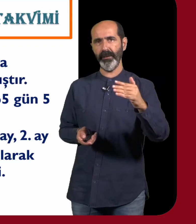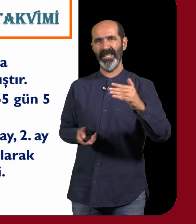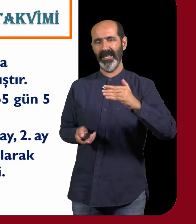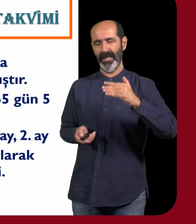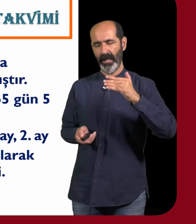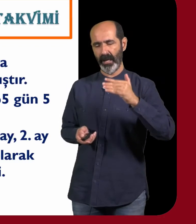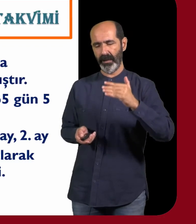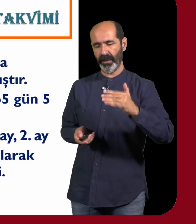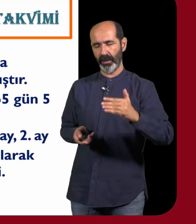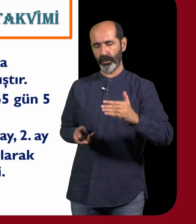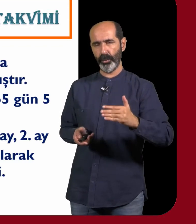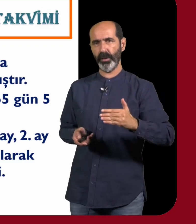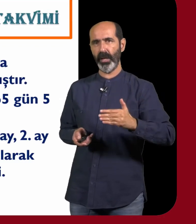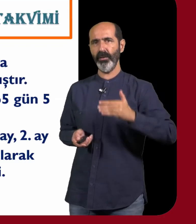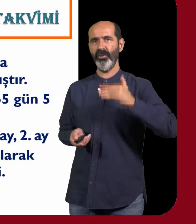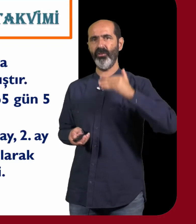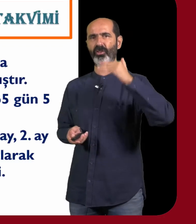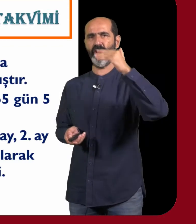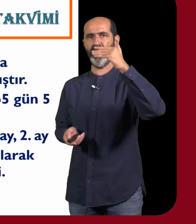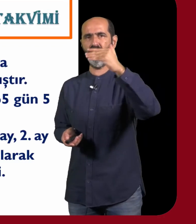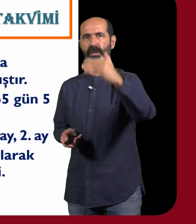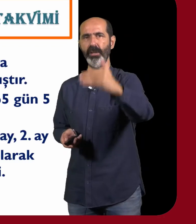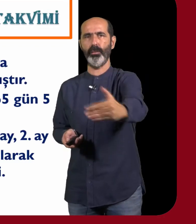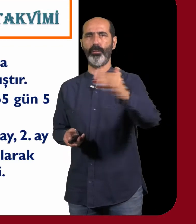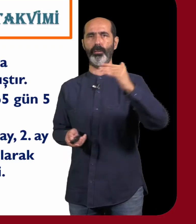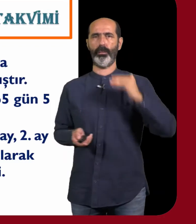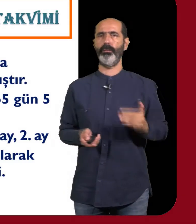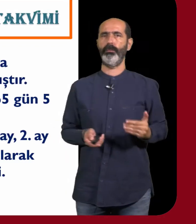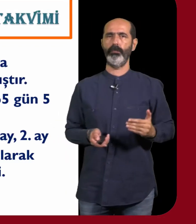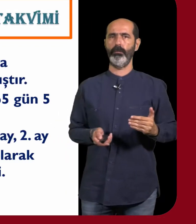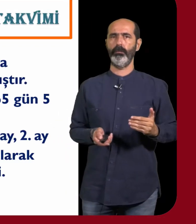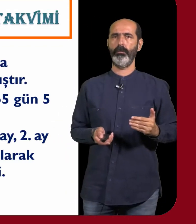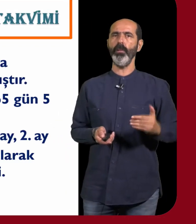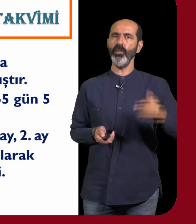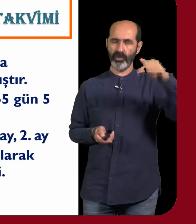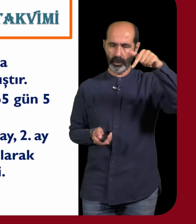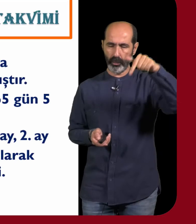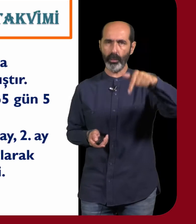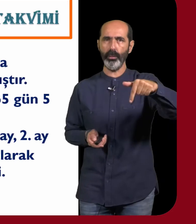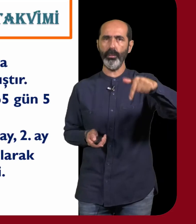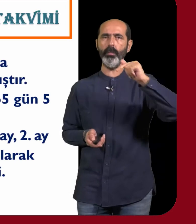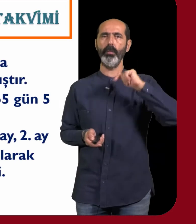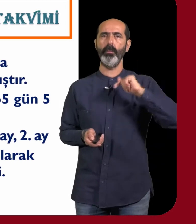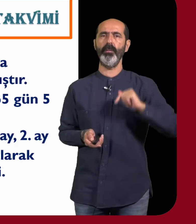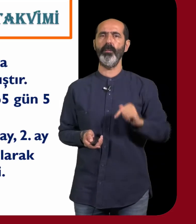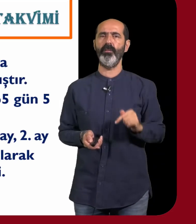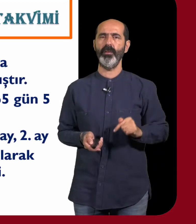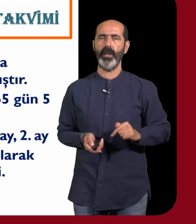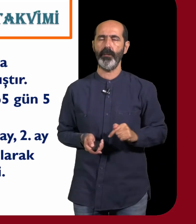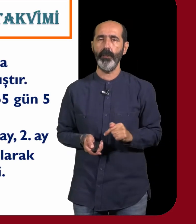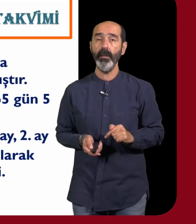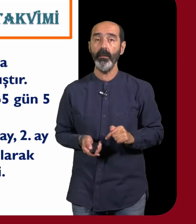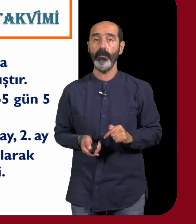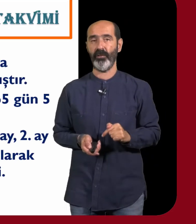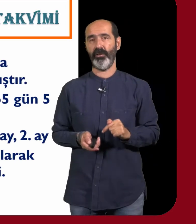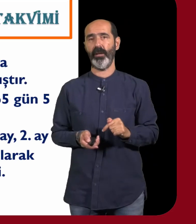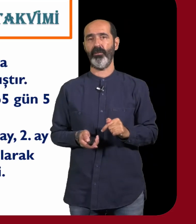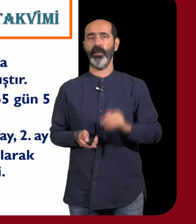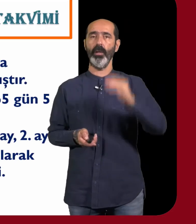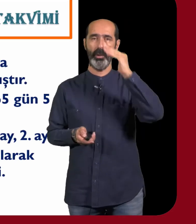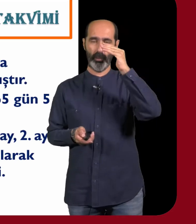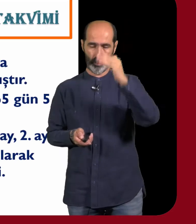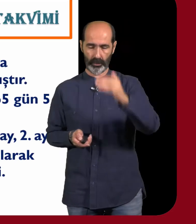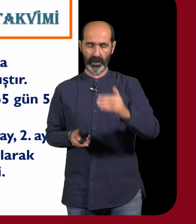Kürtlerin Ergenekon'dan bu çıktı gündür İşte o gün bizim için takvimi